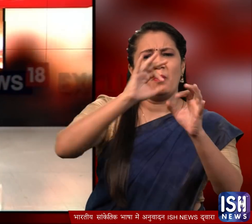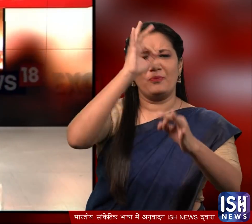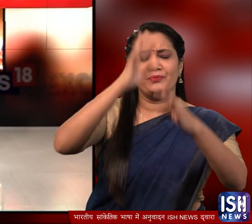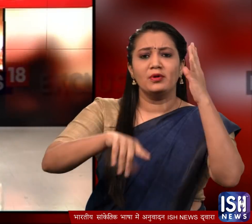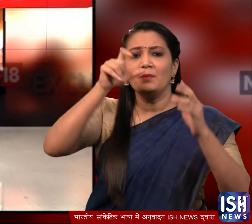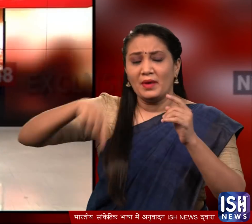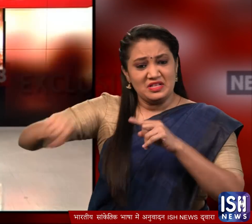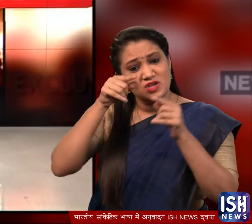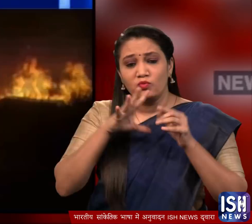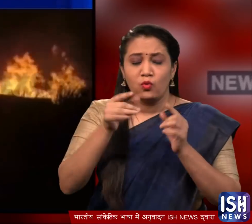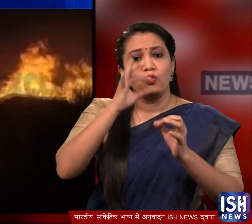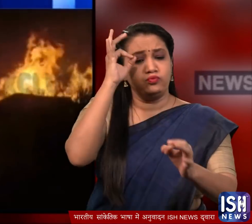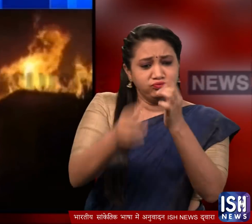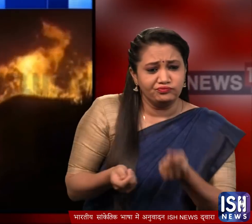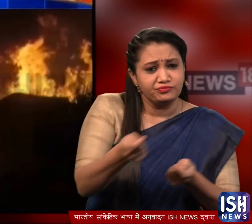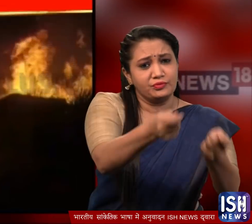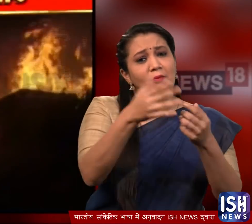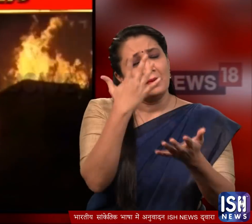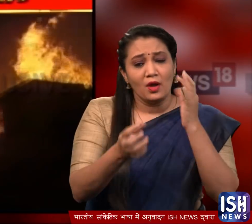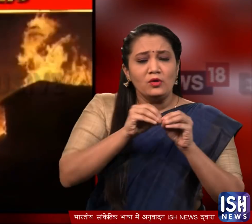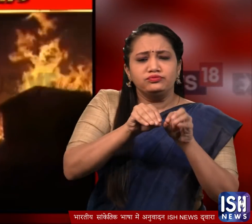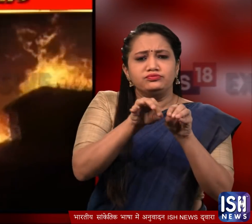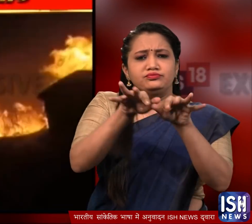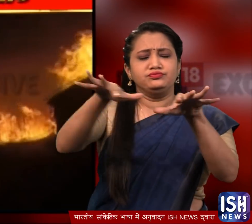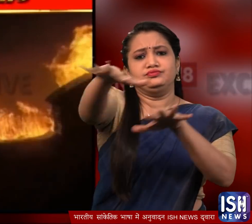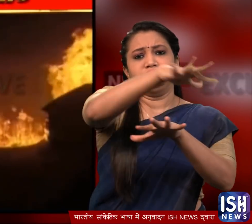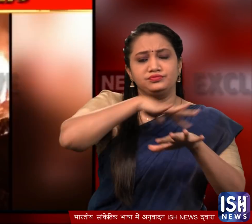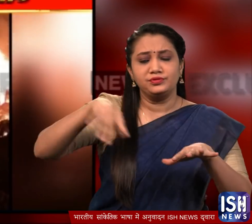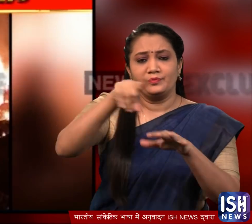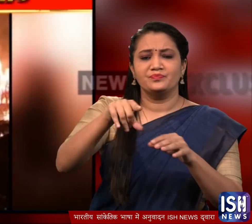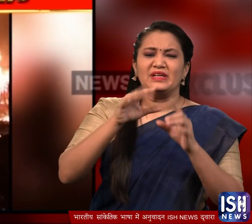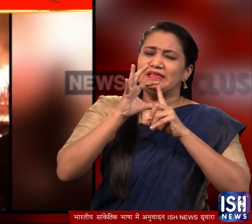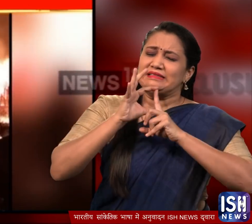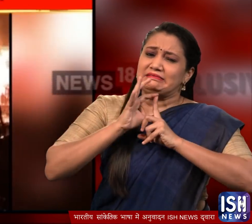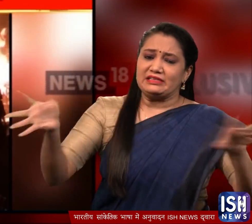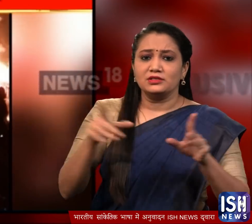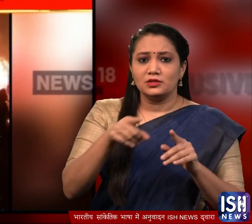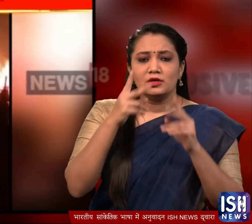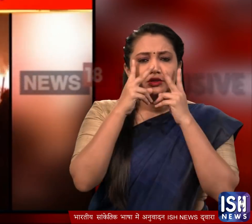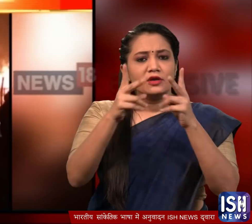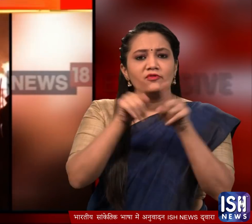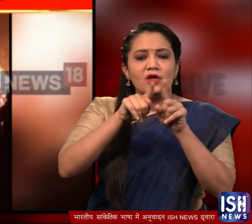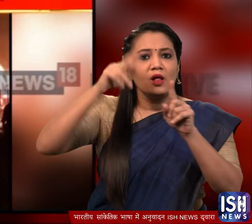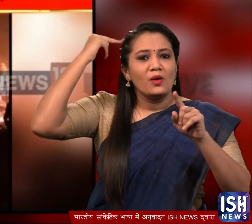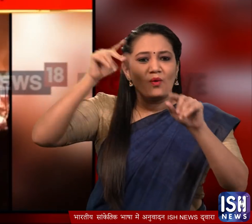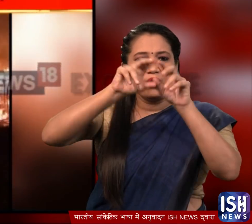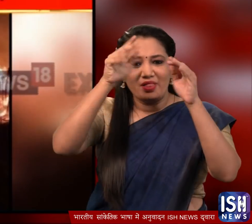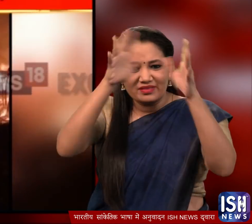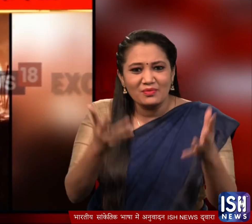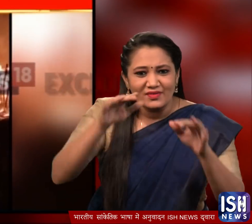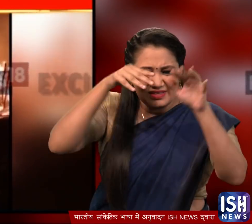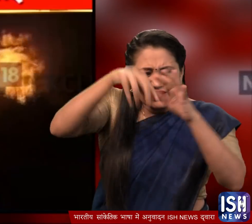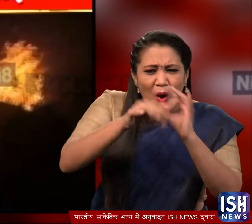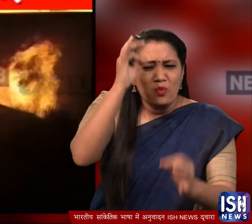ने जानबूझकर आग लगाई, जो पूरी बस्ती में देखते ही देखते फैलती चली गई। ये आग इतनी भयानक थी कि उसे देखकर ऐसा लगा मानो कोयले